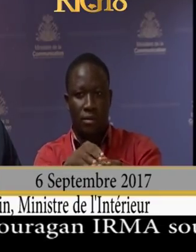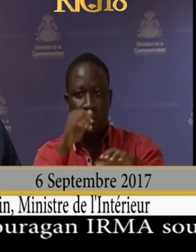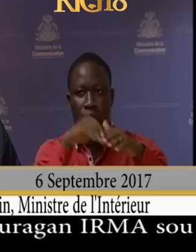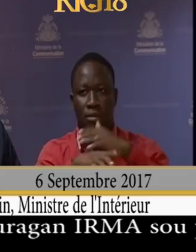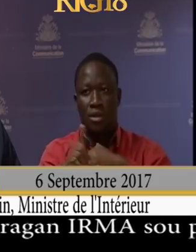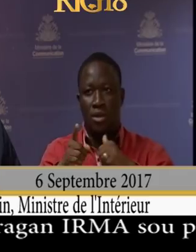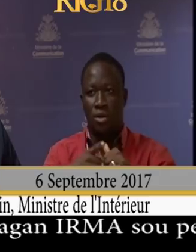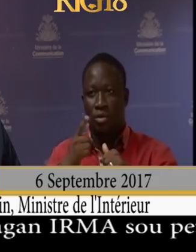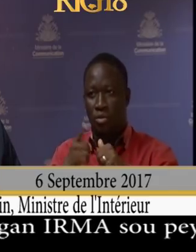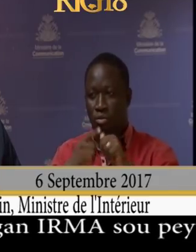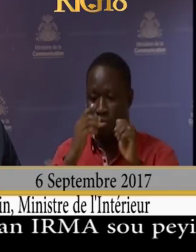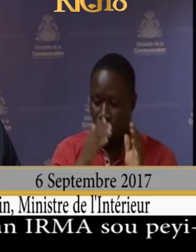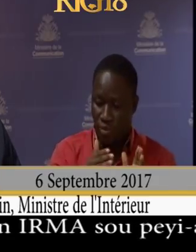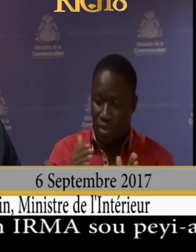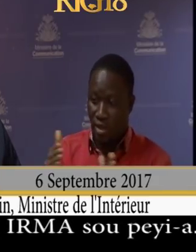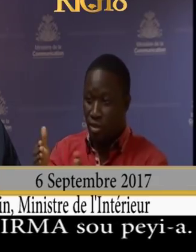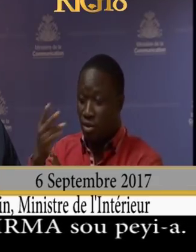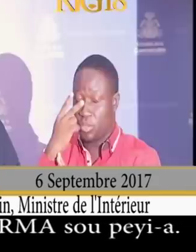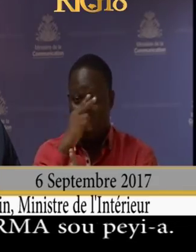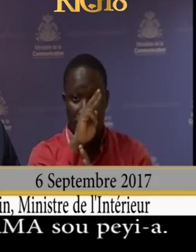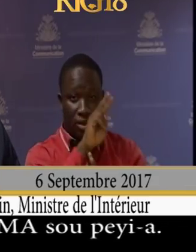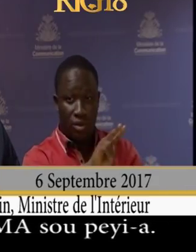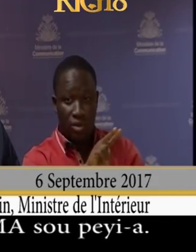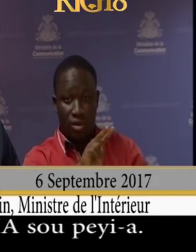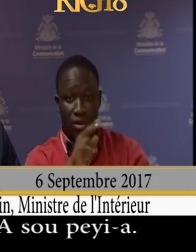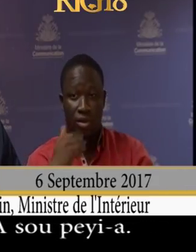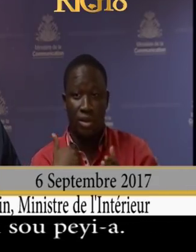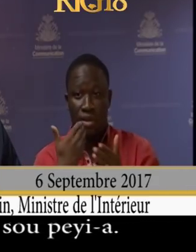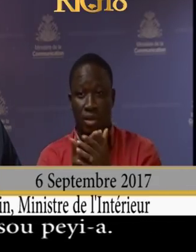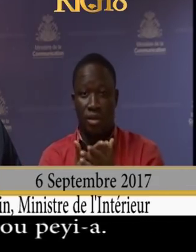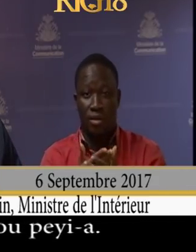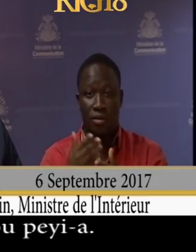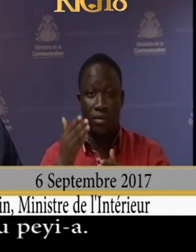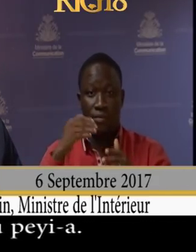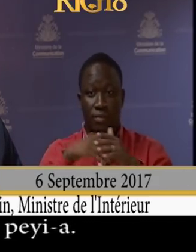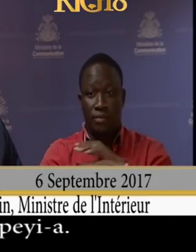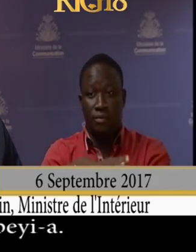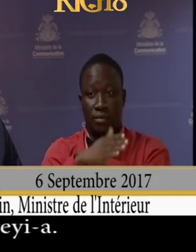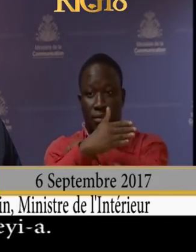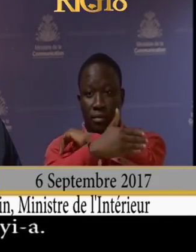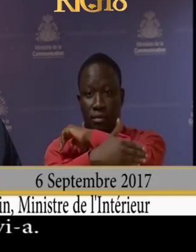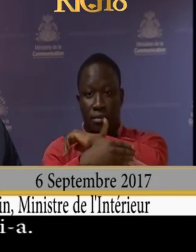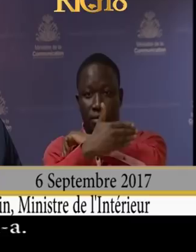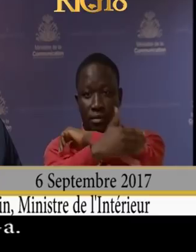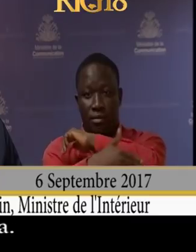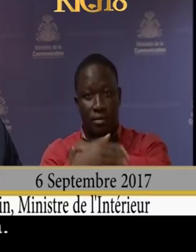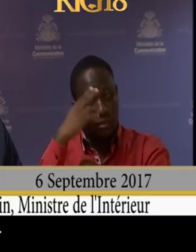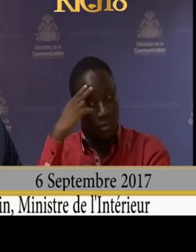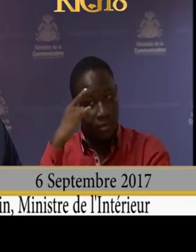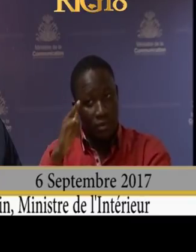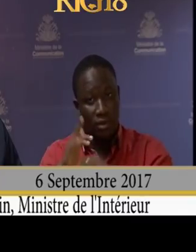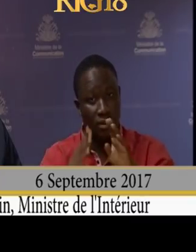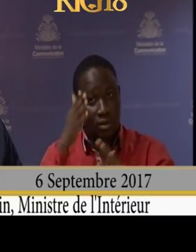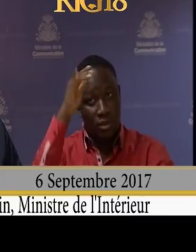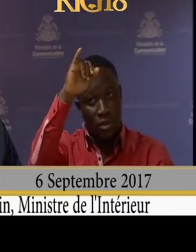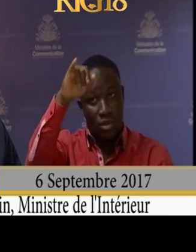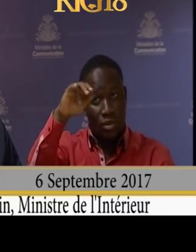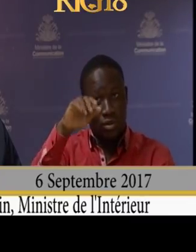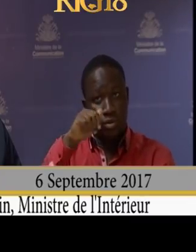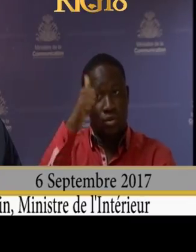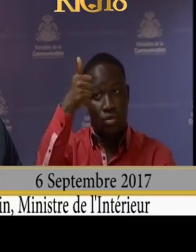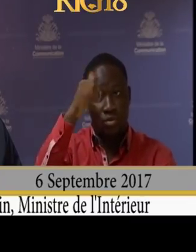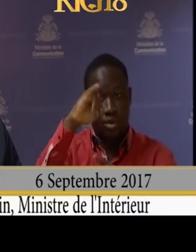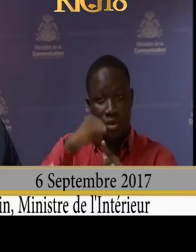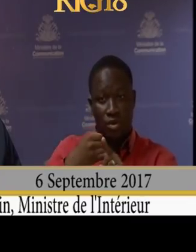première prévision. Il te prévoit que le tap touché côte pays d'Haïti à partir de demain, jeudi